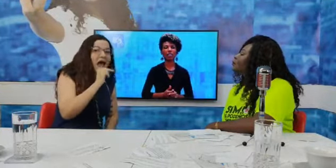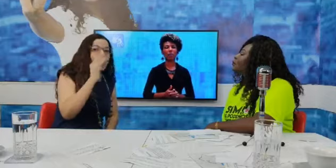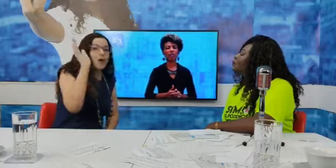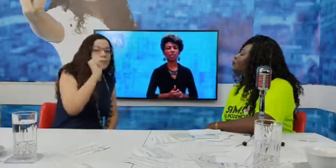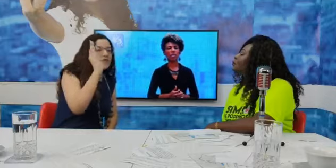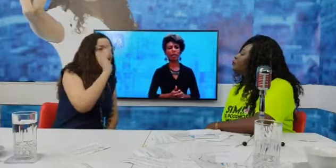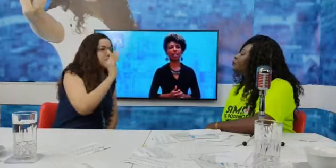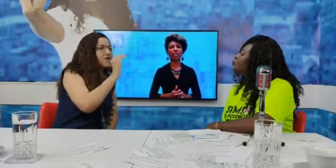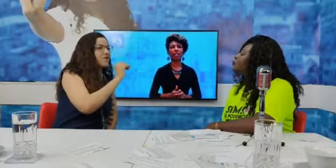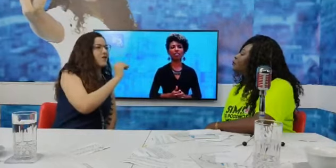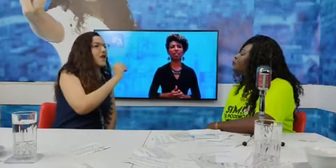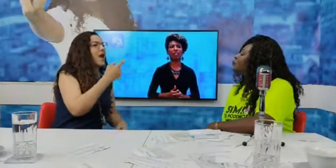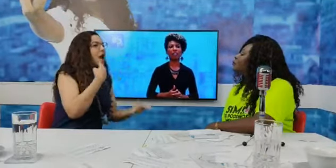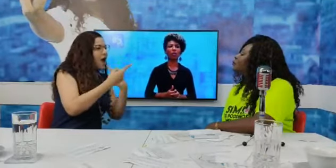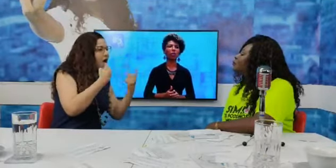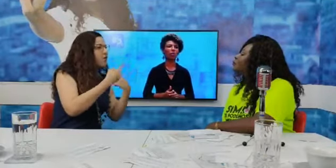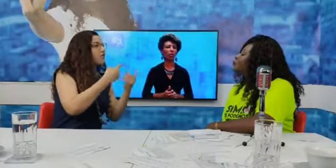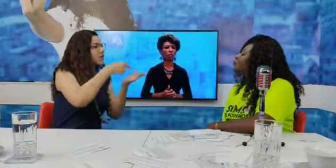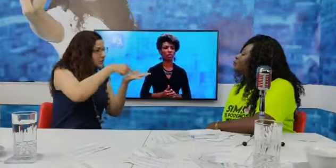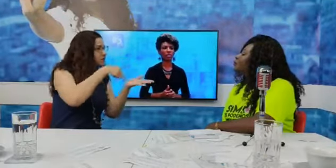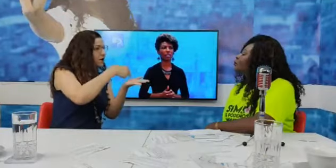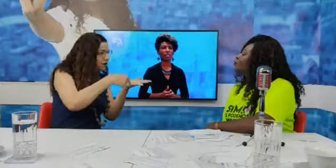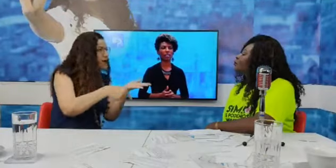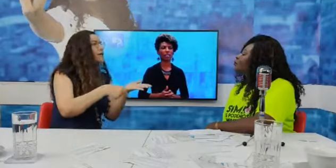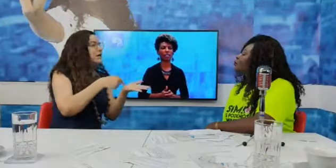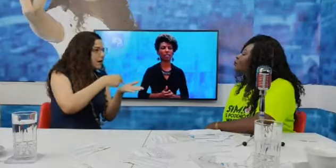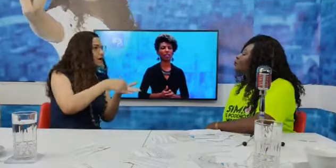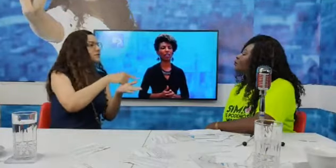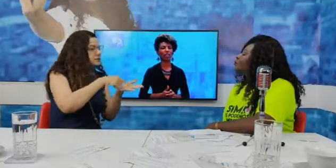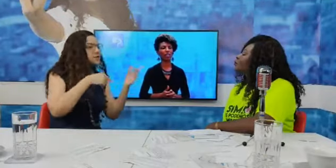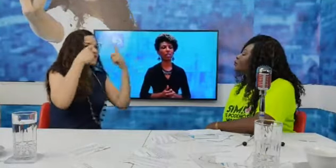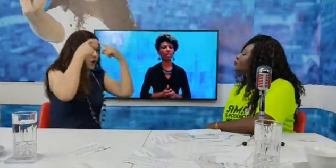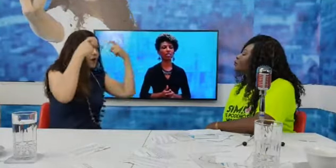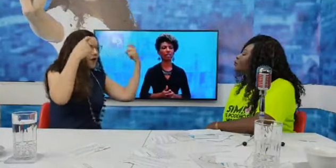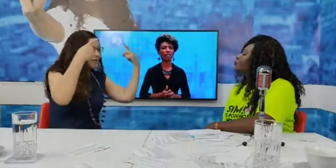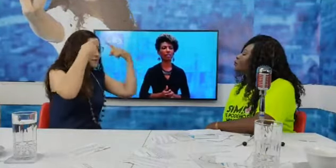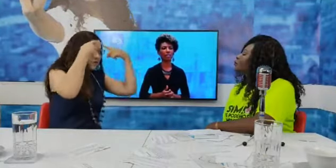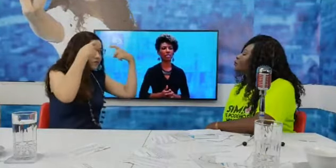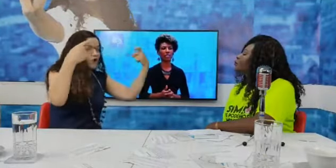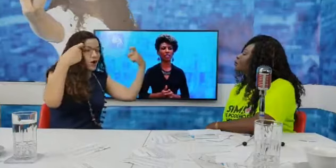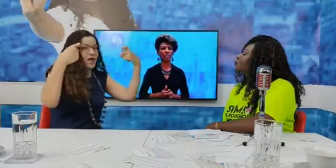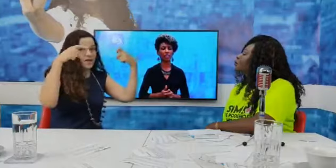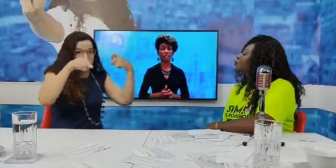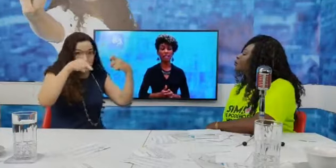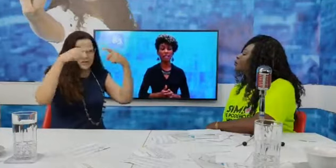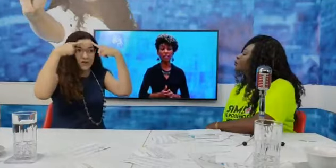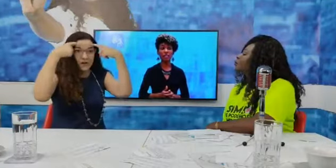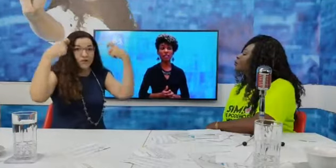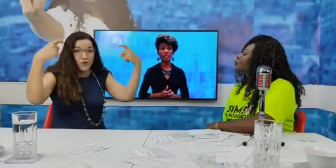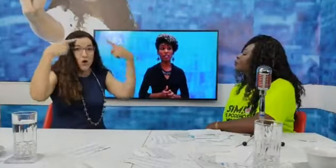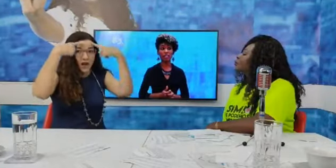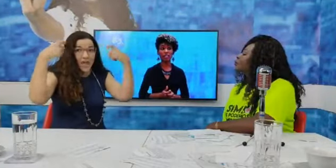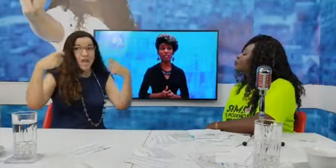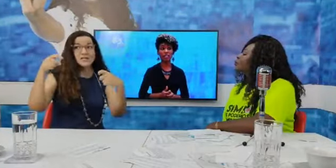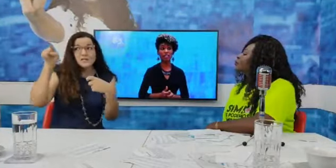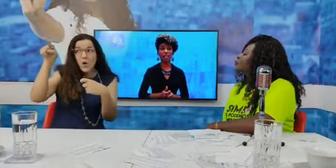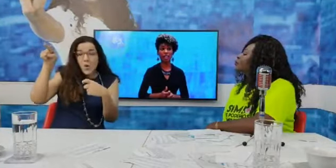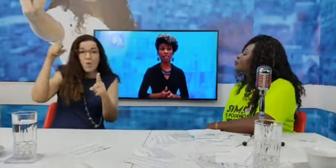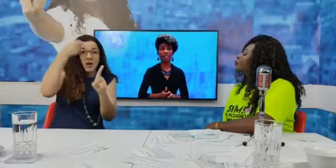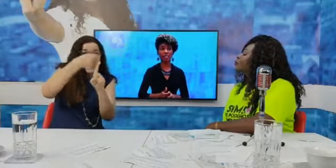E aí você pode chamar, olha, você quer ver alguma coisa? E aí fazer discretamente a sinalização. Isso significa que